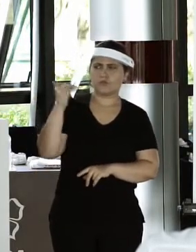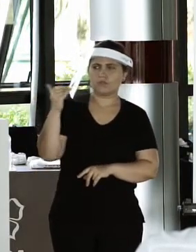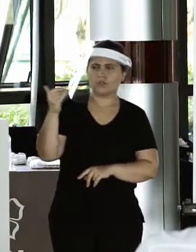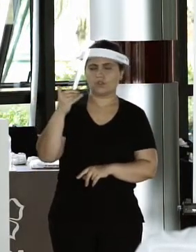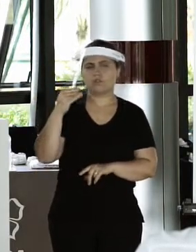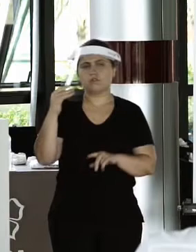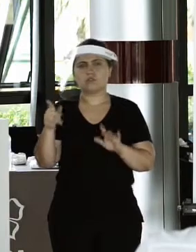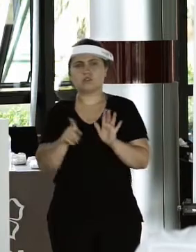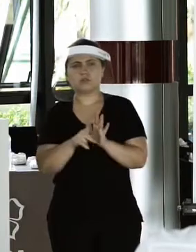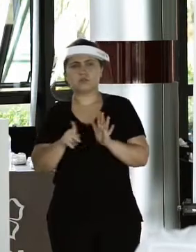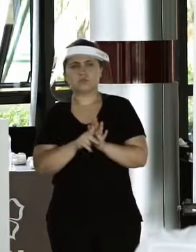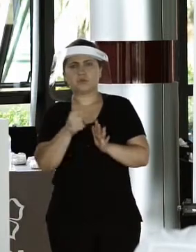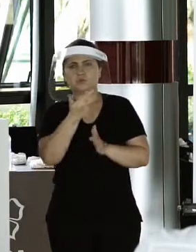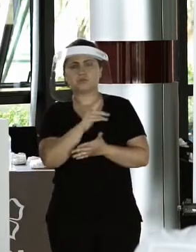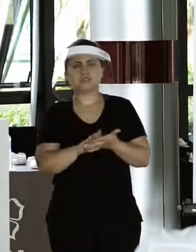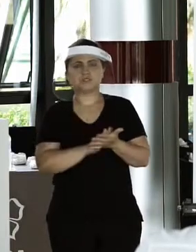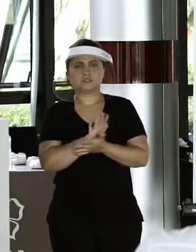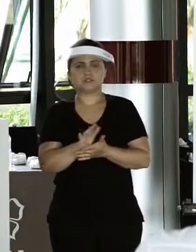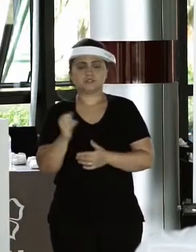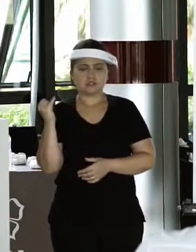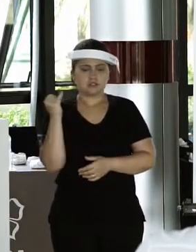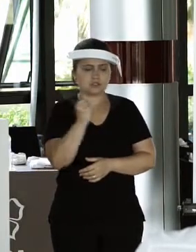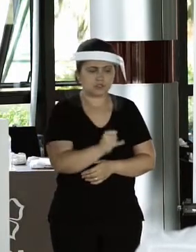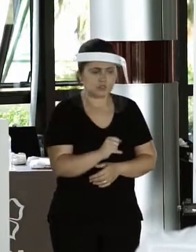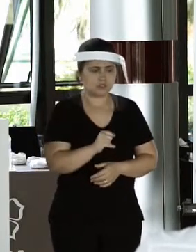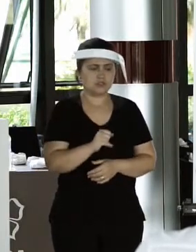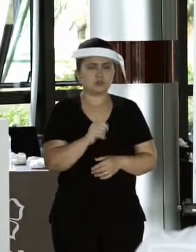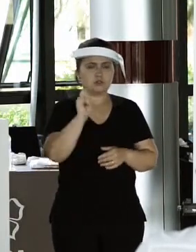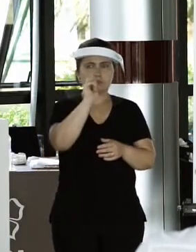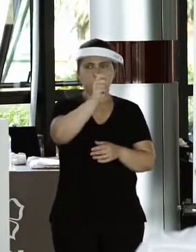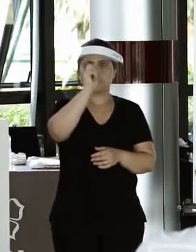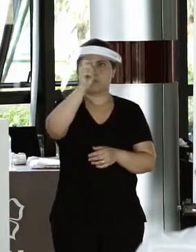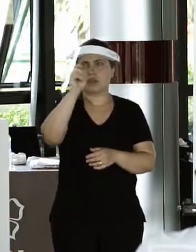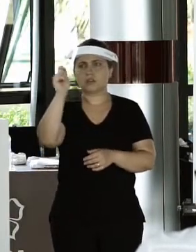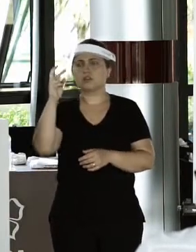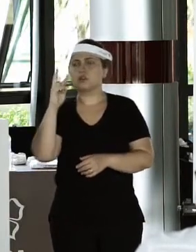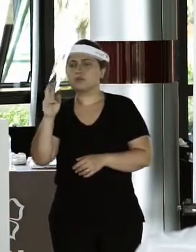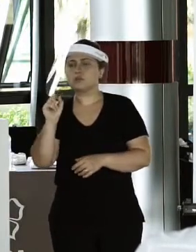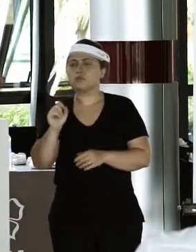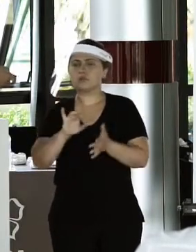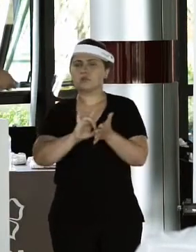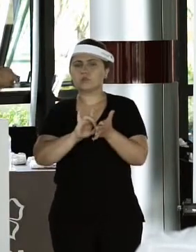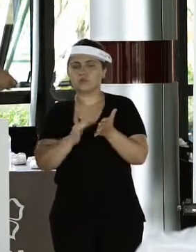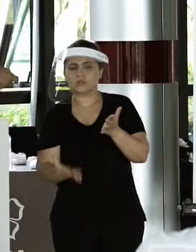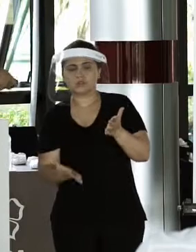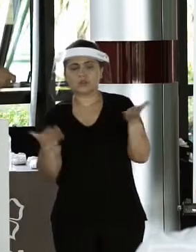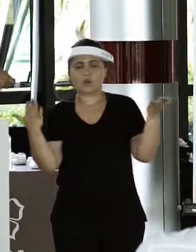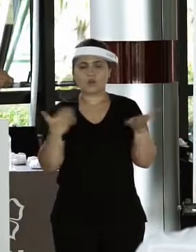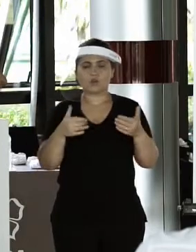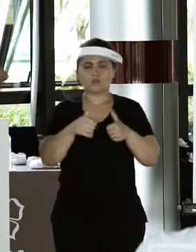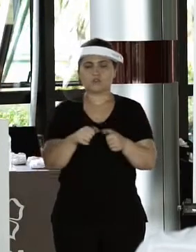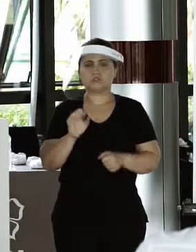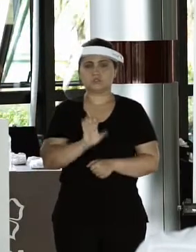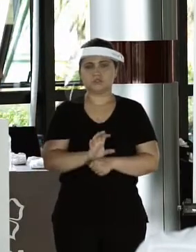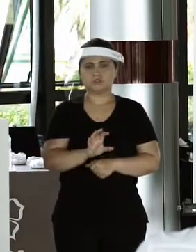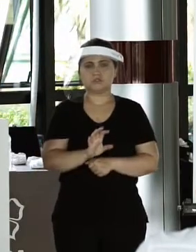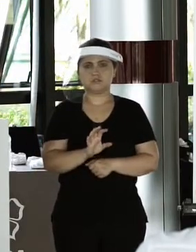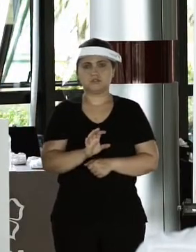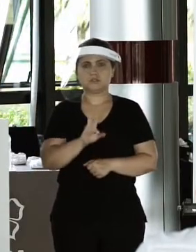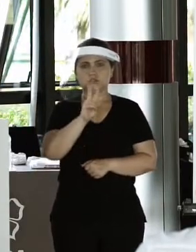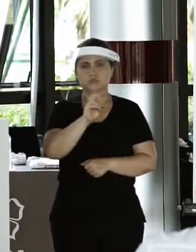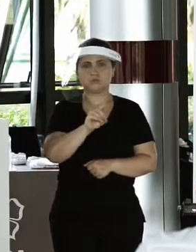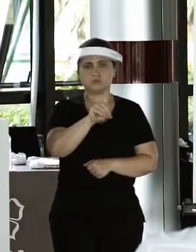anomalias sem ir lá e bater, ver que a gente tinha desplacamentos. Hoje ela está assim. Isso aqui